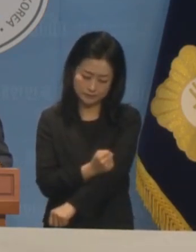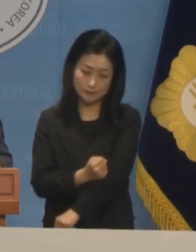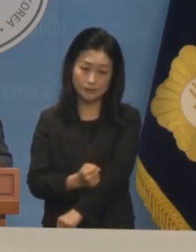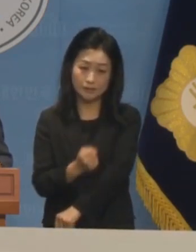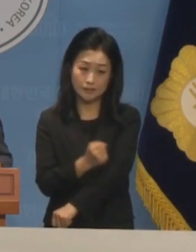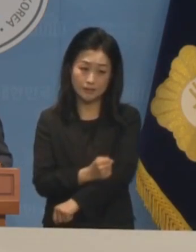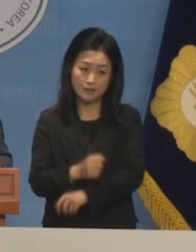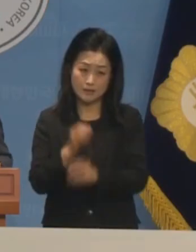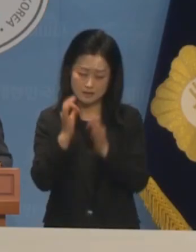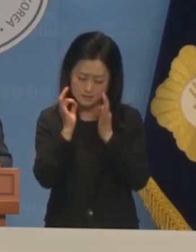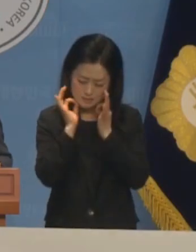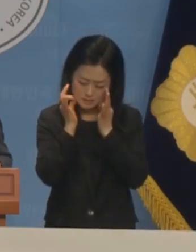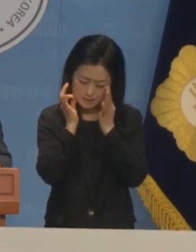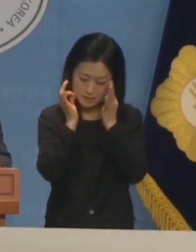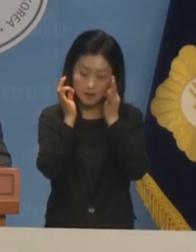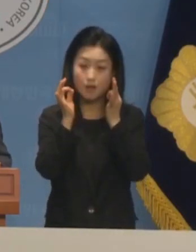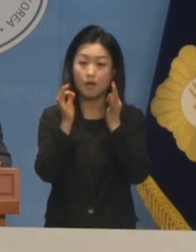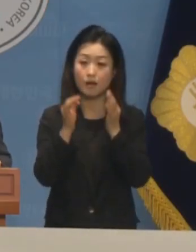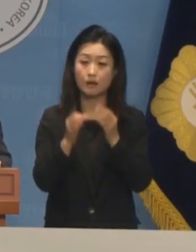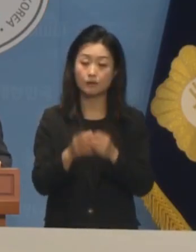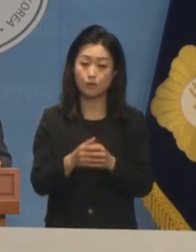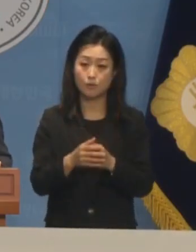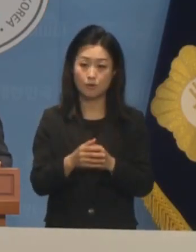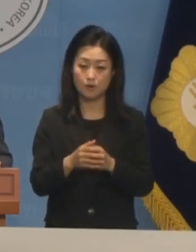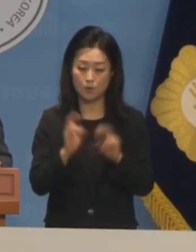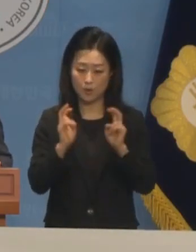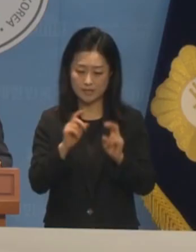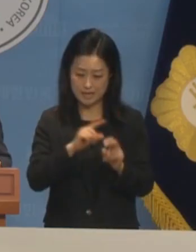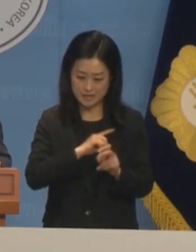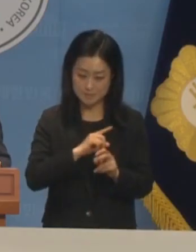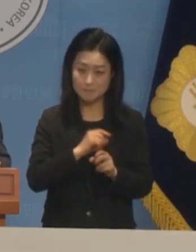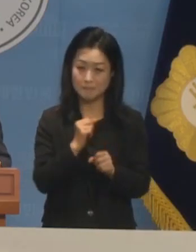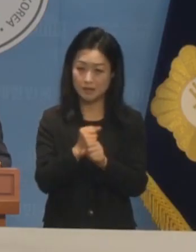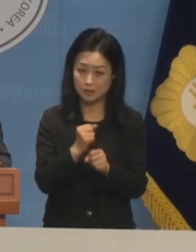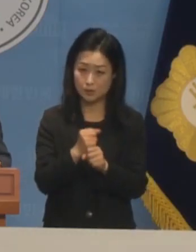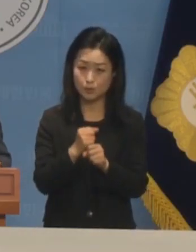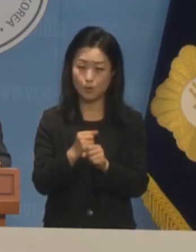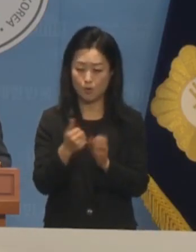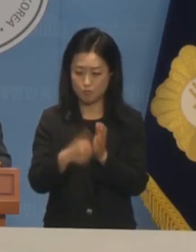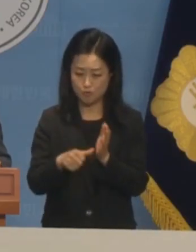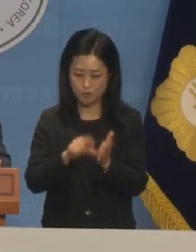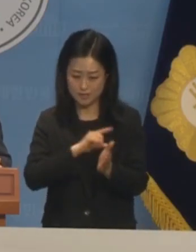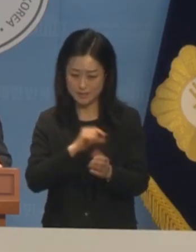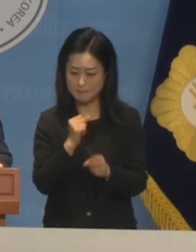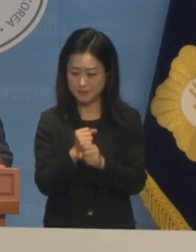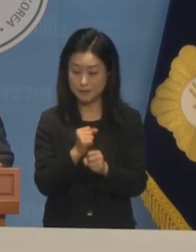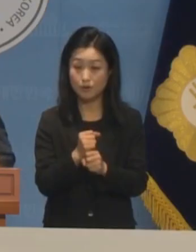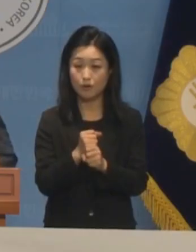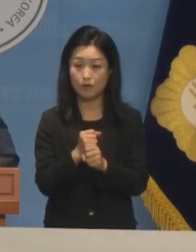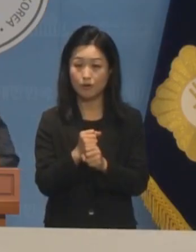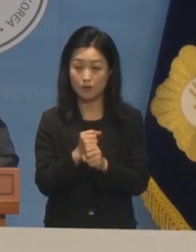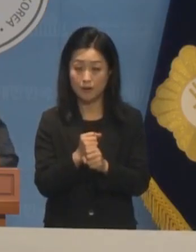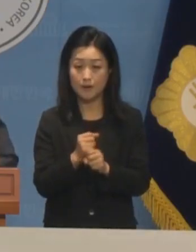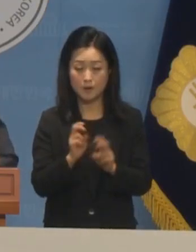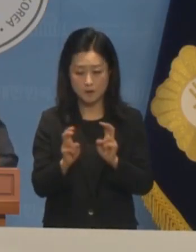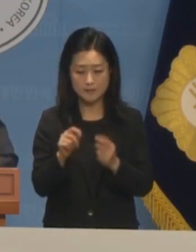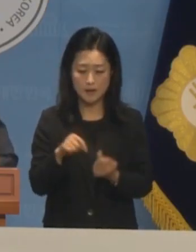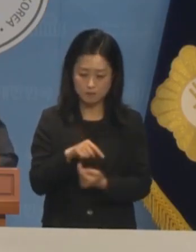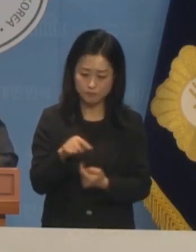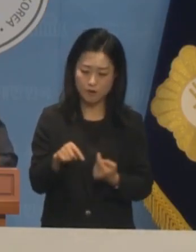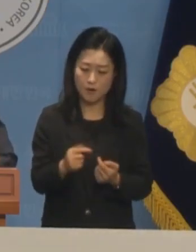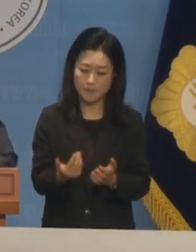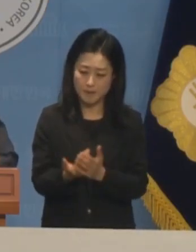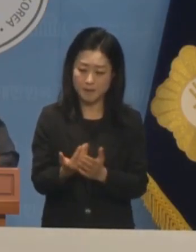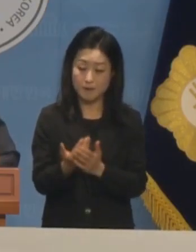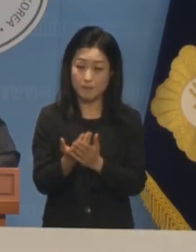이 상표를 개발하고 사업을 함에도 불구하고 대기업이 이런 갑질로 인해서 이 중소기업이 설 자리가